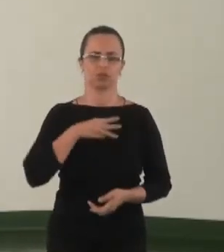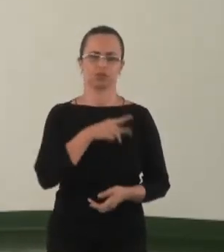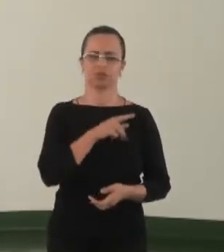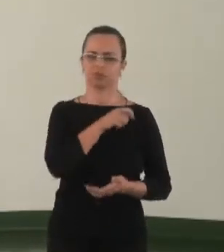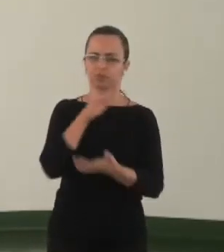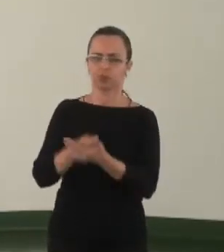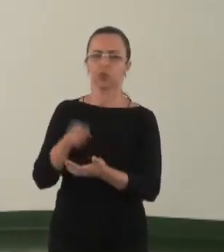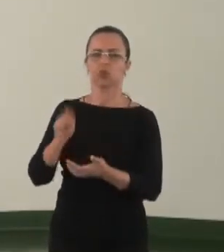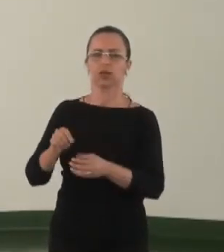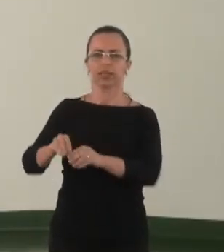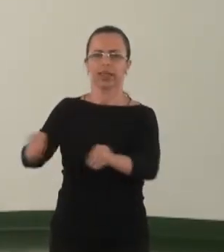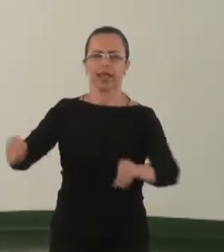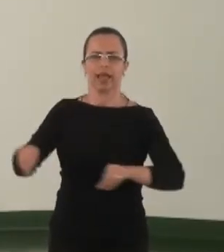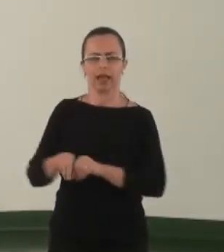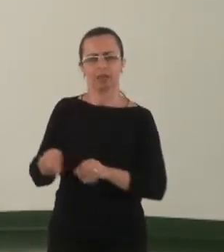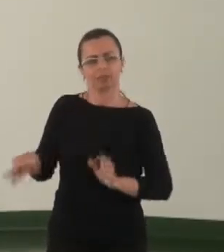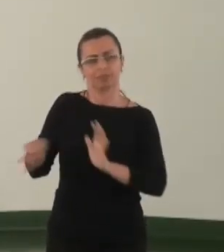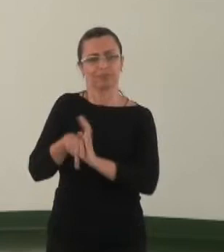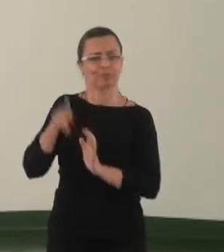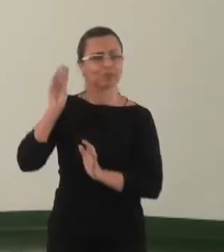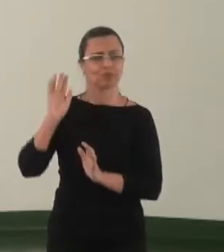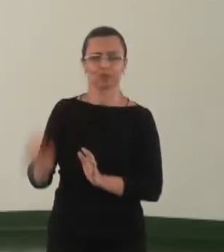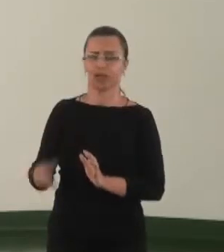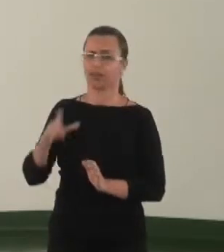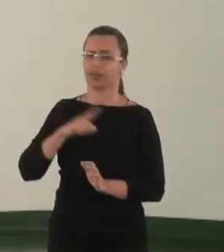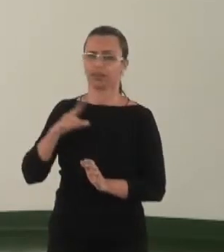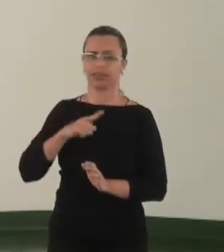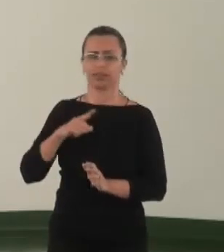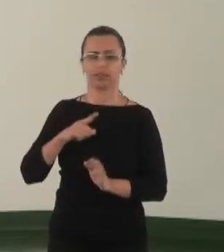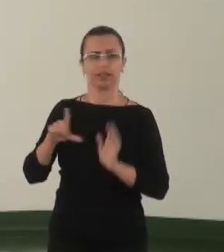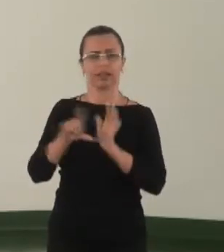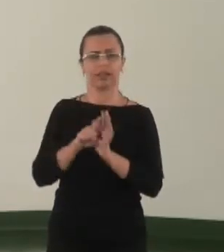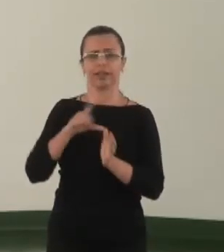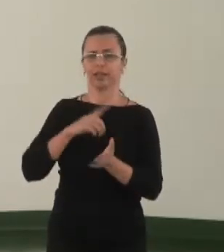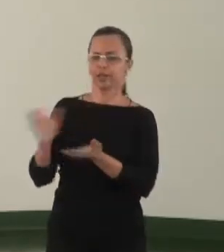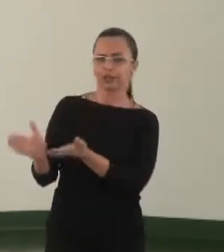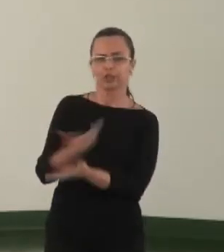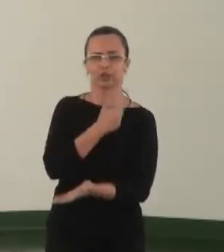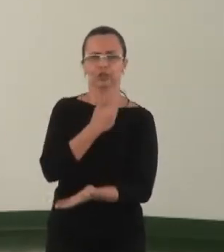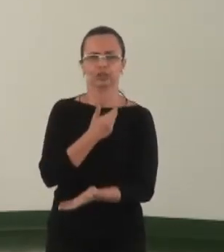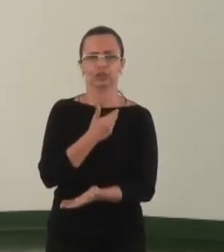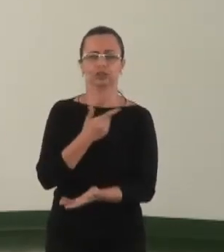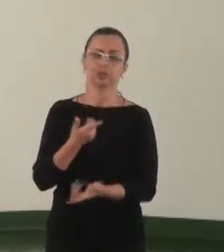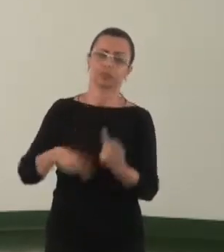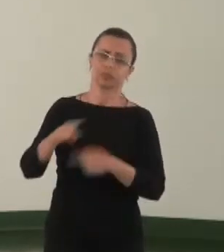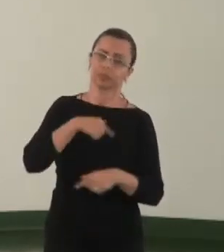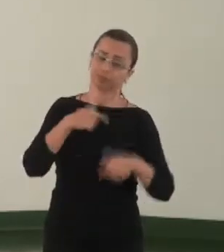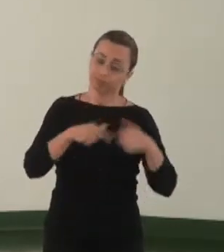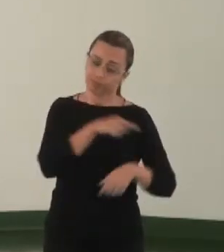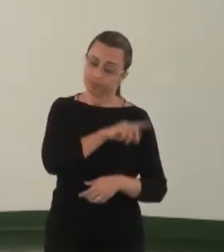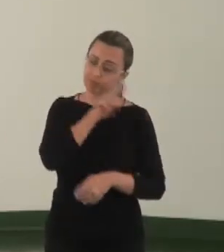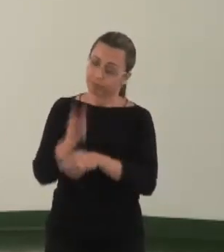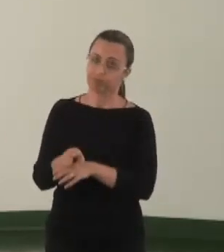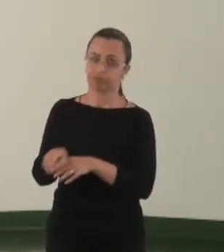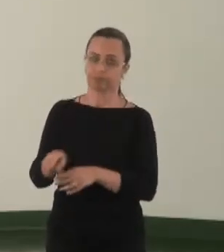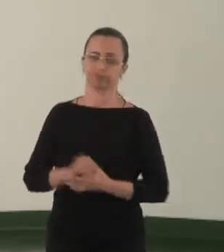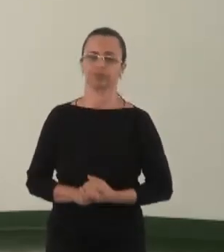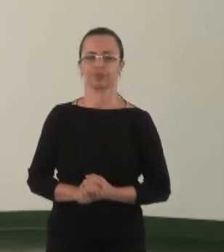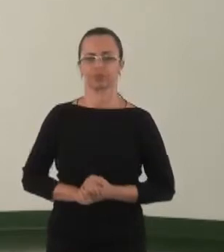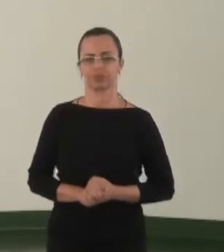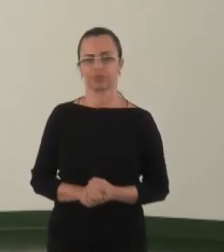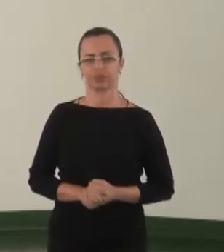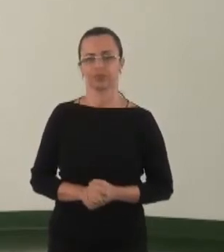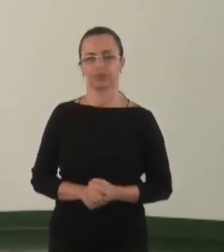à demarcação das terras quilombolas, pois já existe uma ADI contestando isso, querendo derrubar isso, então se necessita uma atuação mais incisiva sobre o